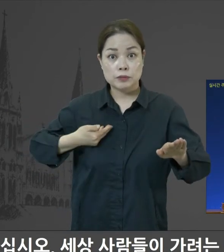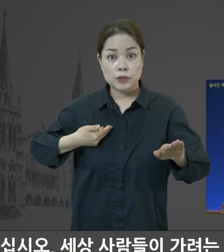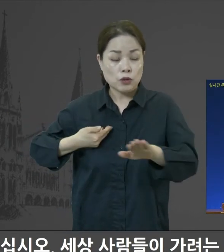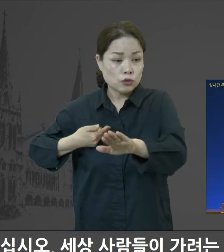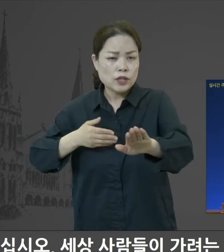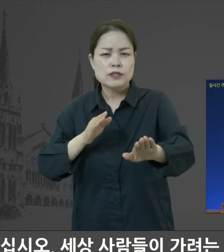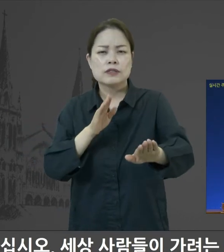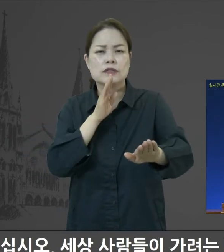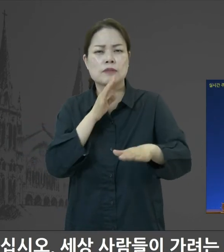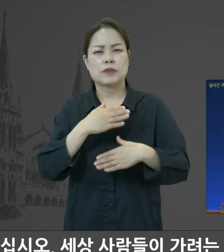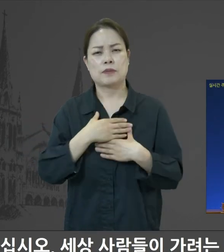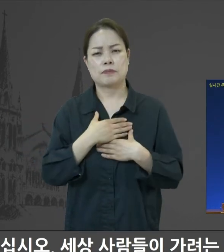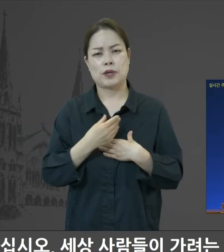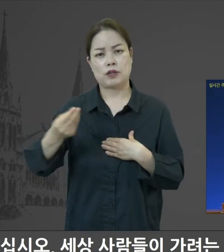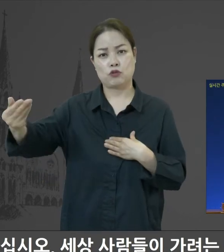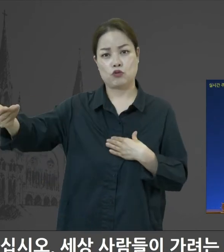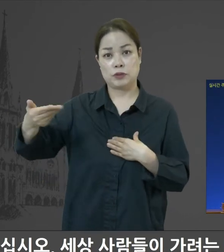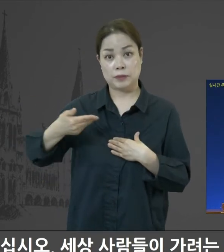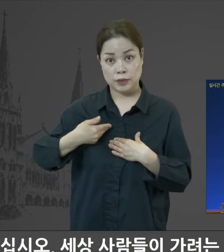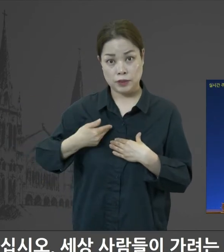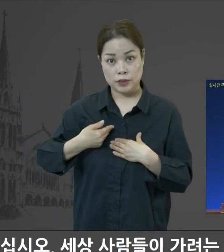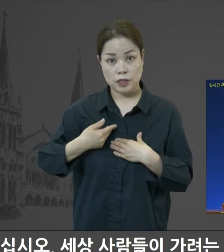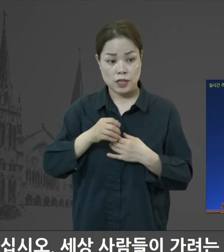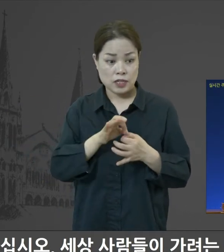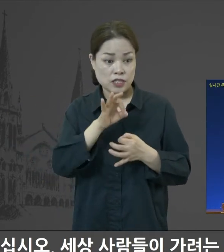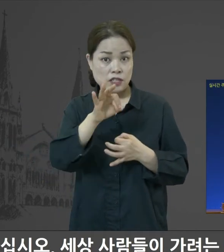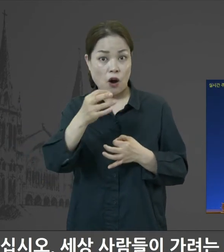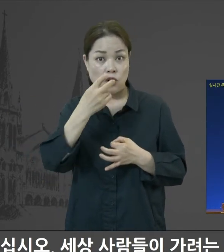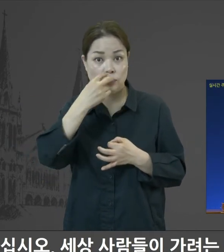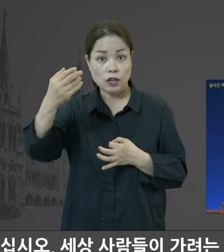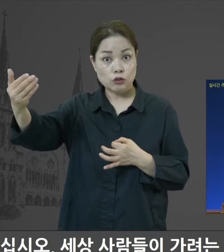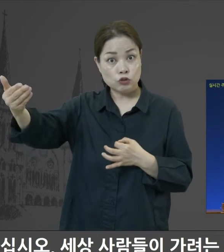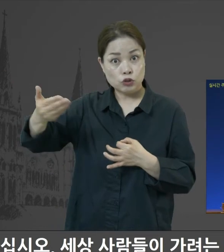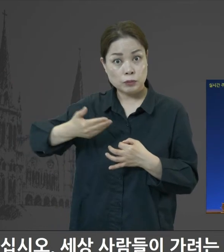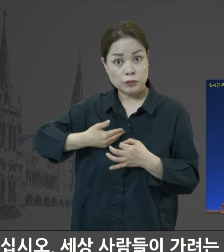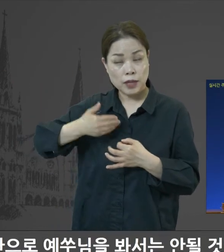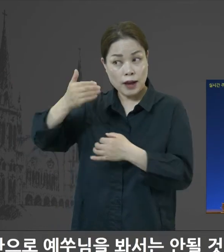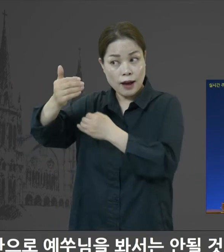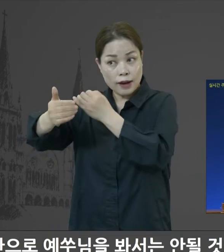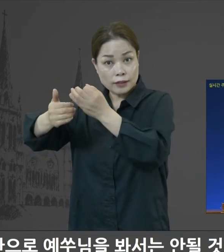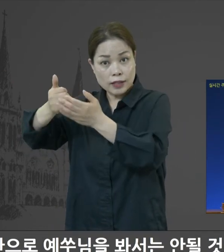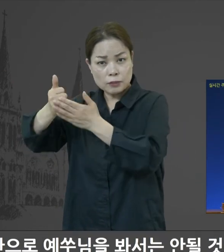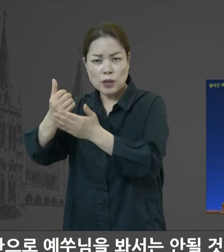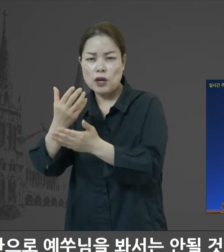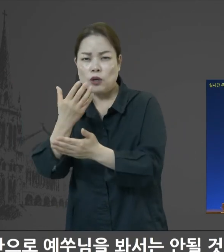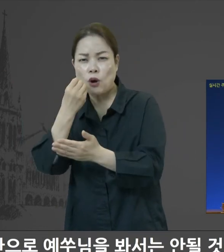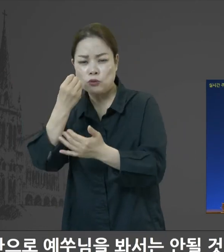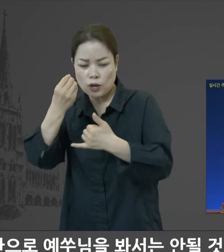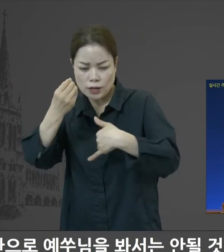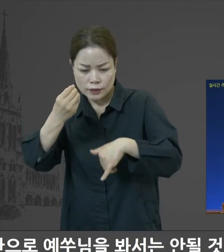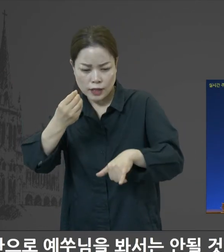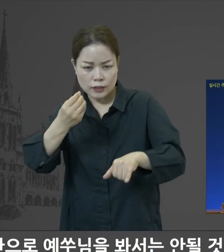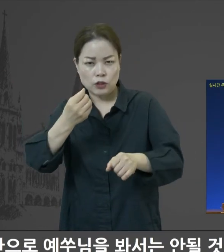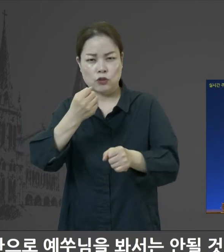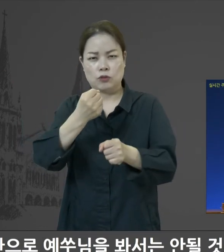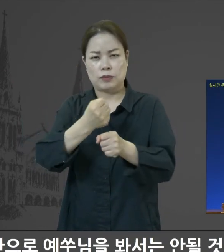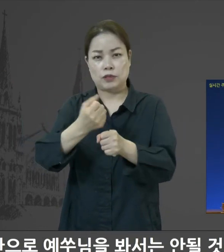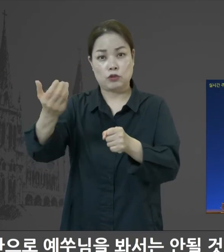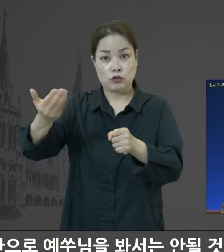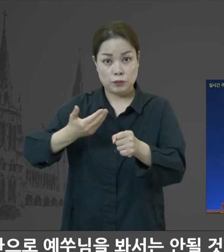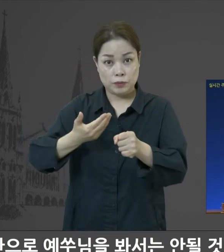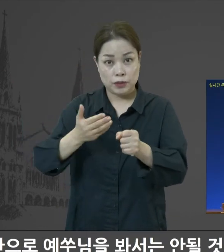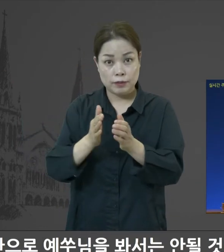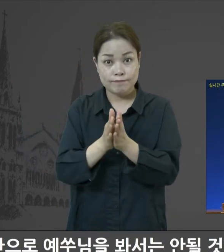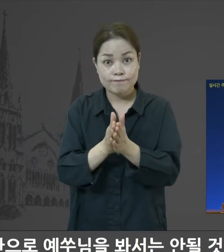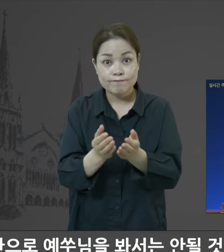우리에게 참된 평안을 주십니다. 영생을 주십니다. 우리를 하나님의 거룩한 자녀로 만들어 주십니다.